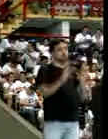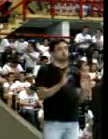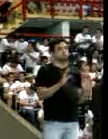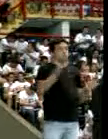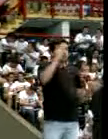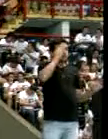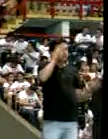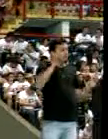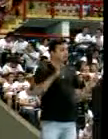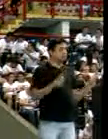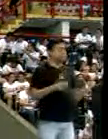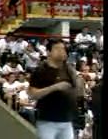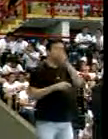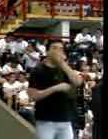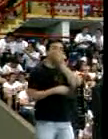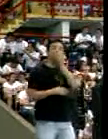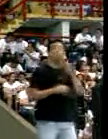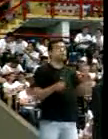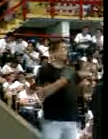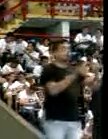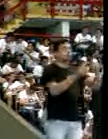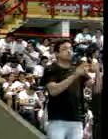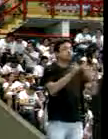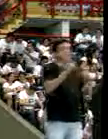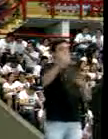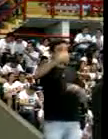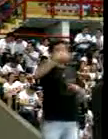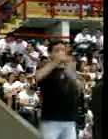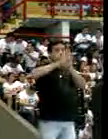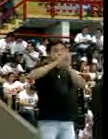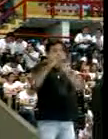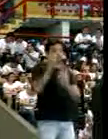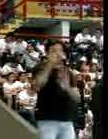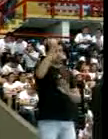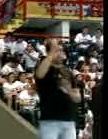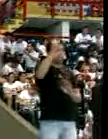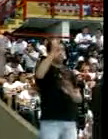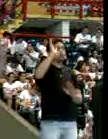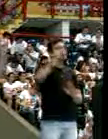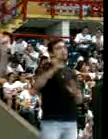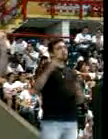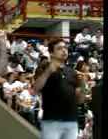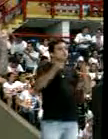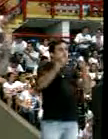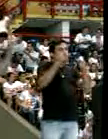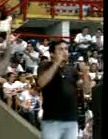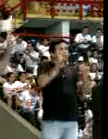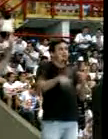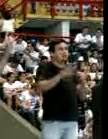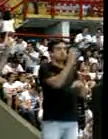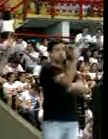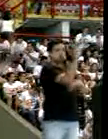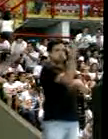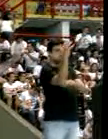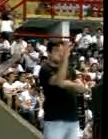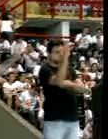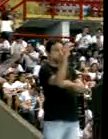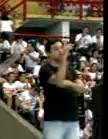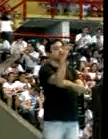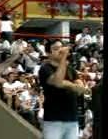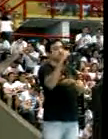permanente. Entenderam isso? Outro conceito fundamental. Reserva